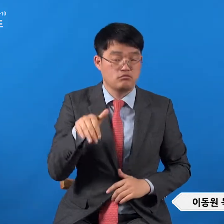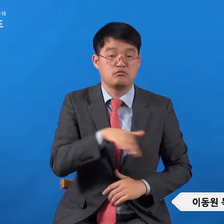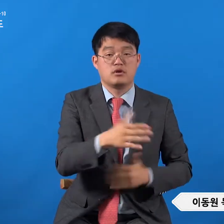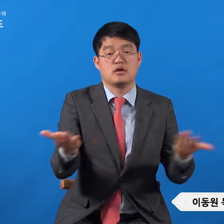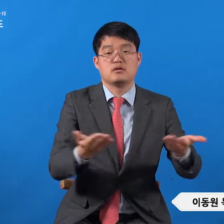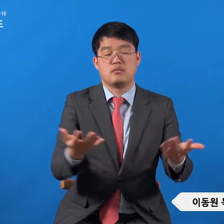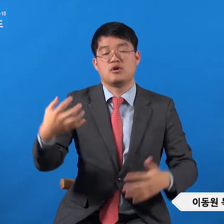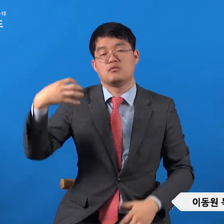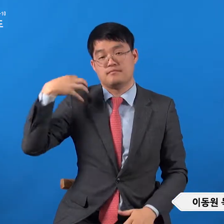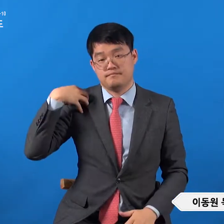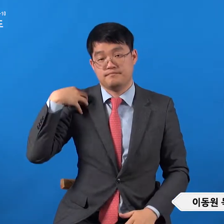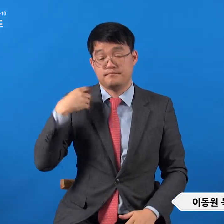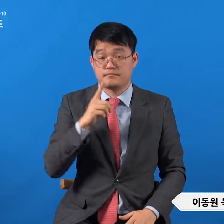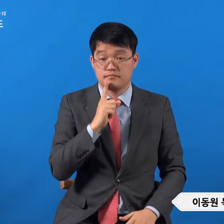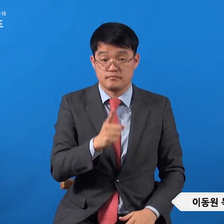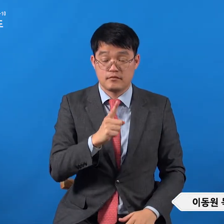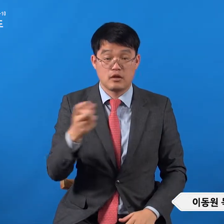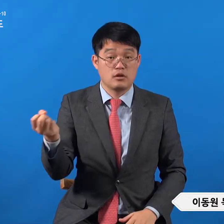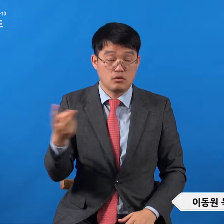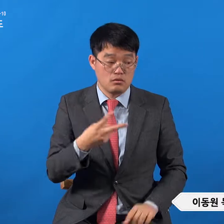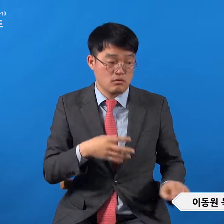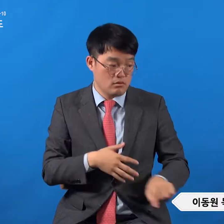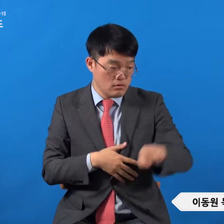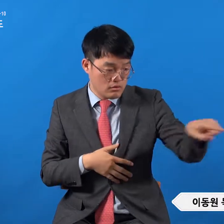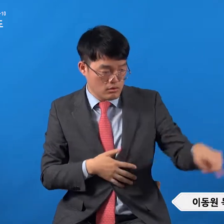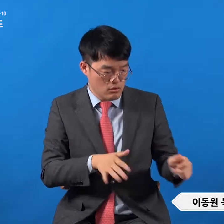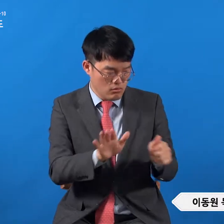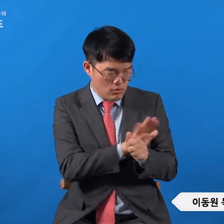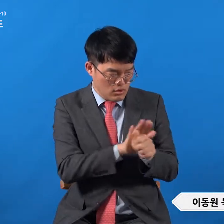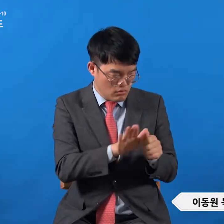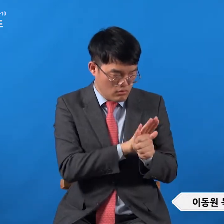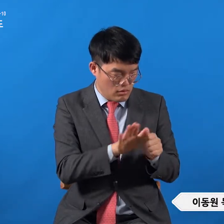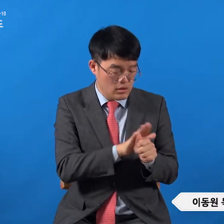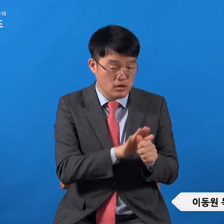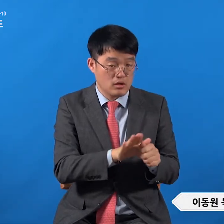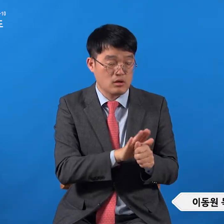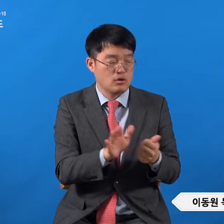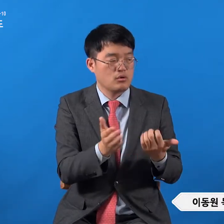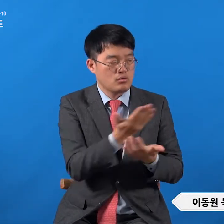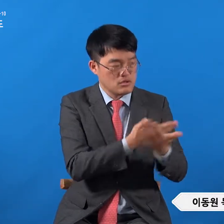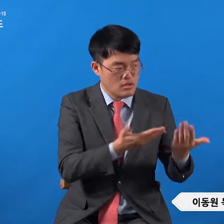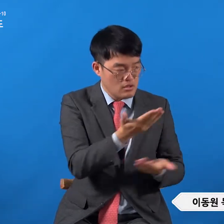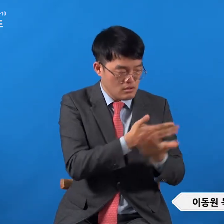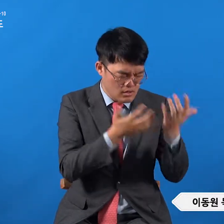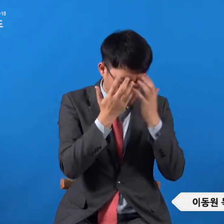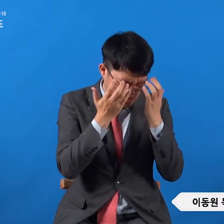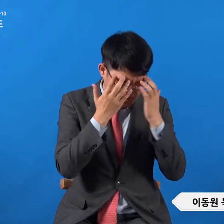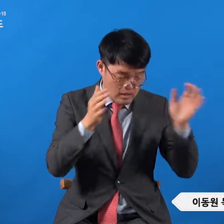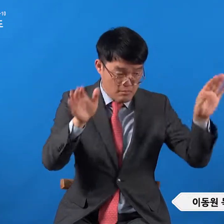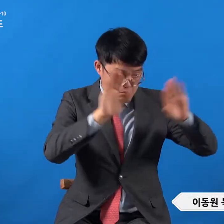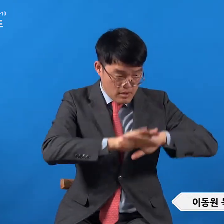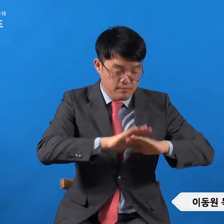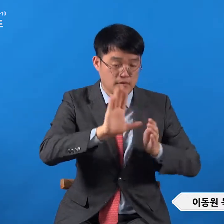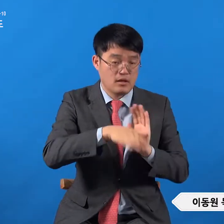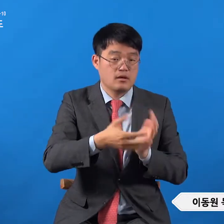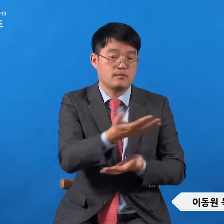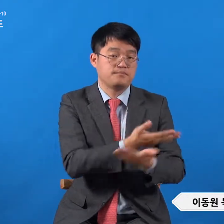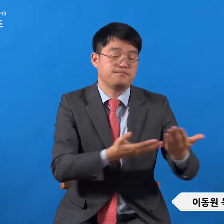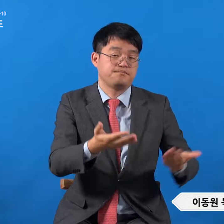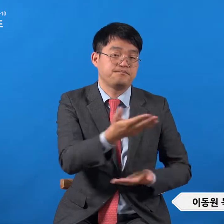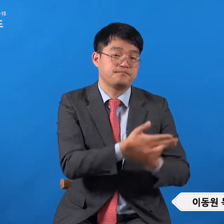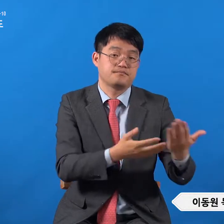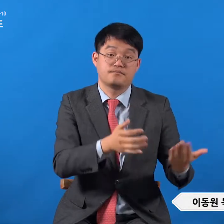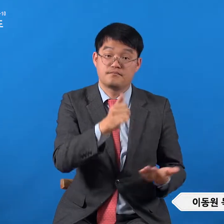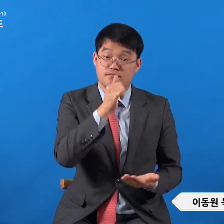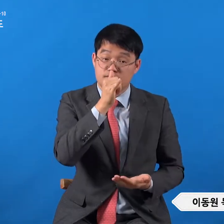사명입니다. 또 그들을 위로하고 세워주는 것, 위로의 교제예요. 환난의 밤에 나눌 수 있는